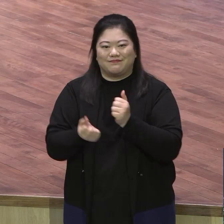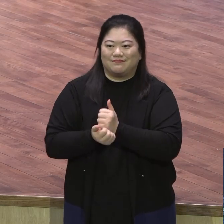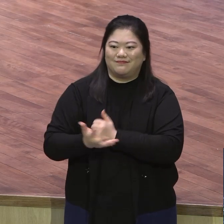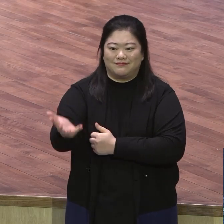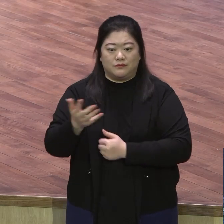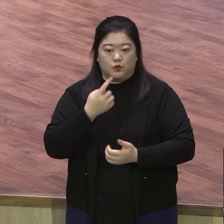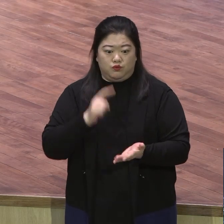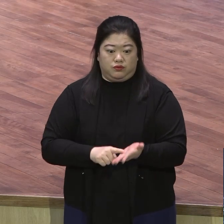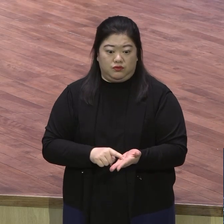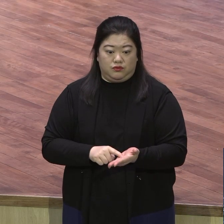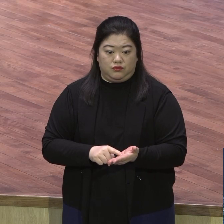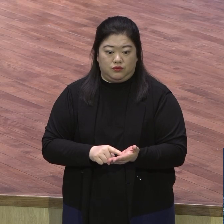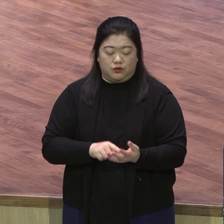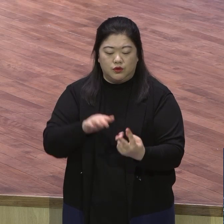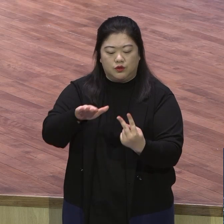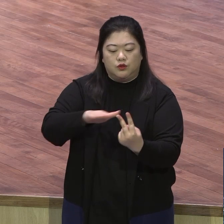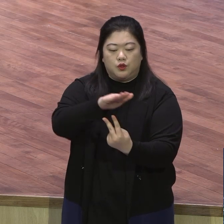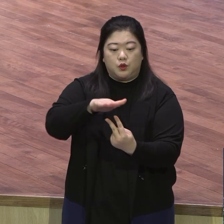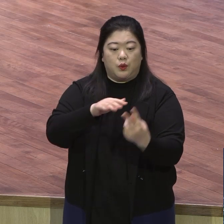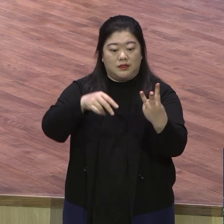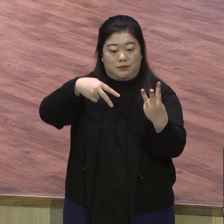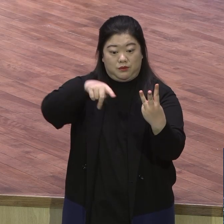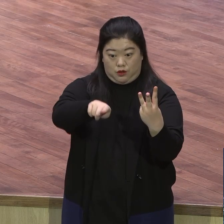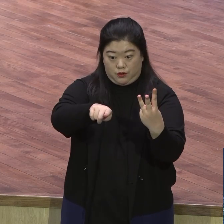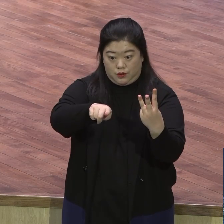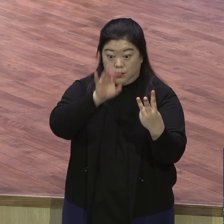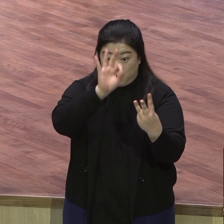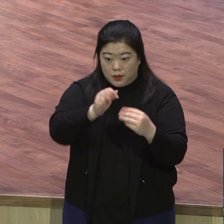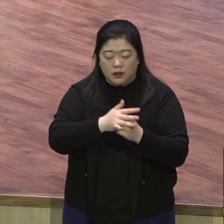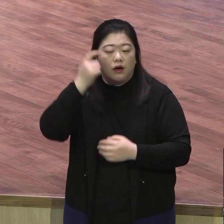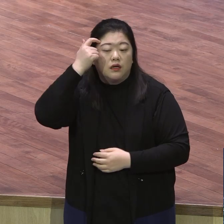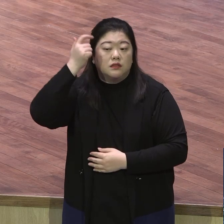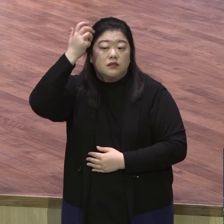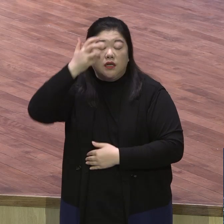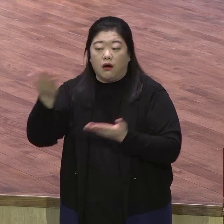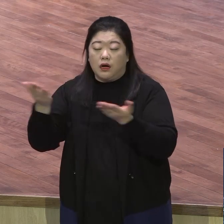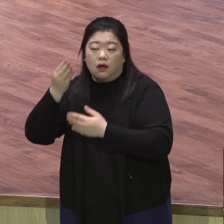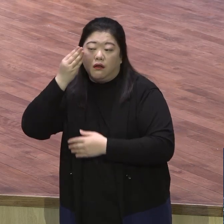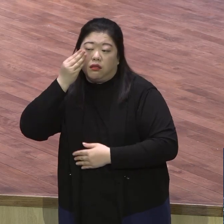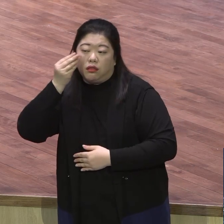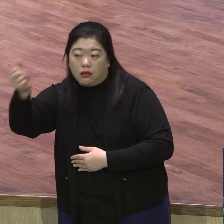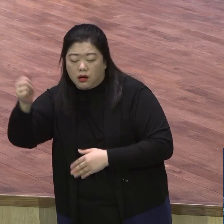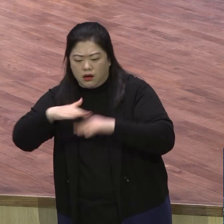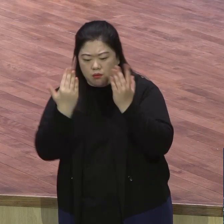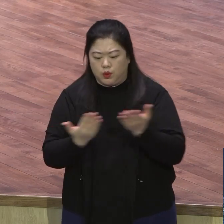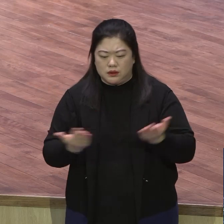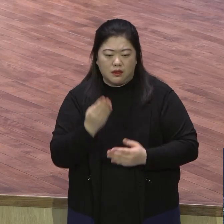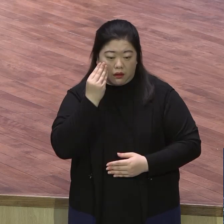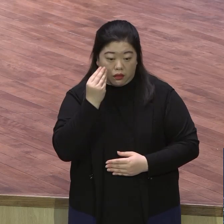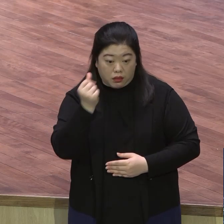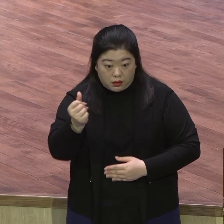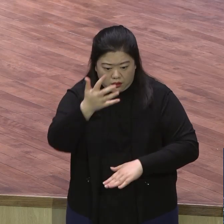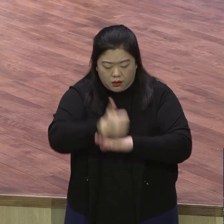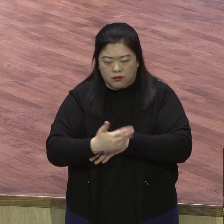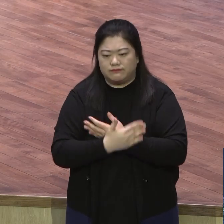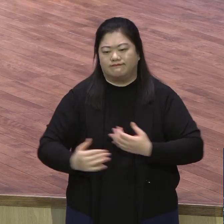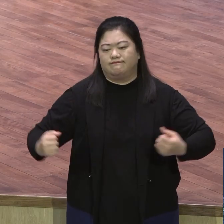요한 3세 1장 이전에 말씀처럼 영혼이 뭐요? 잘 땐 같이 범사가 잘 때고 강근하리라.